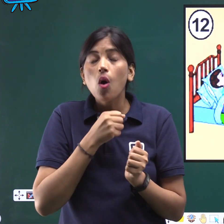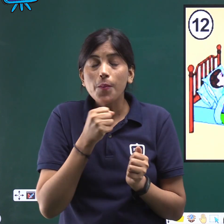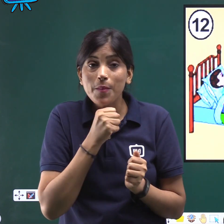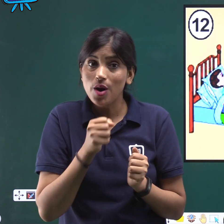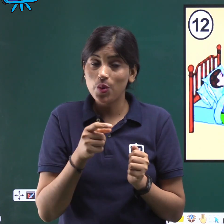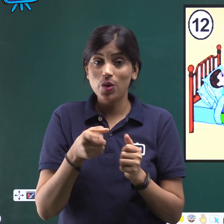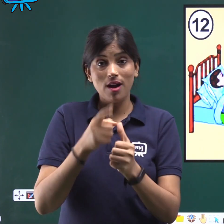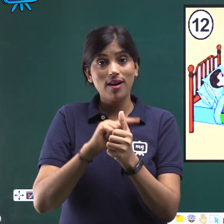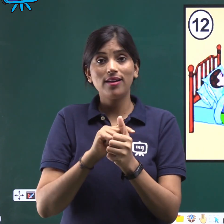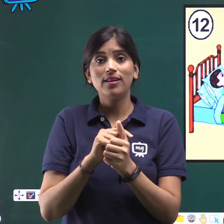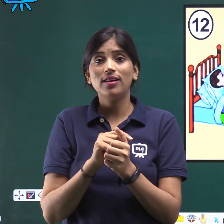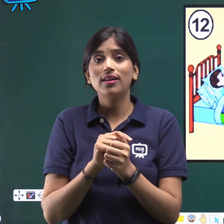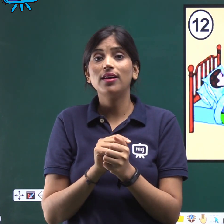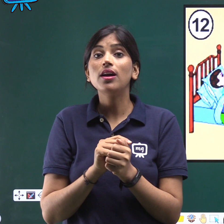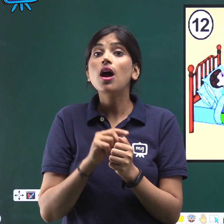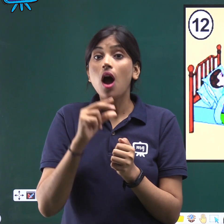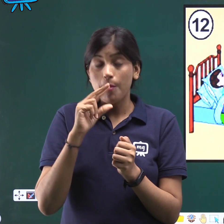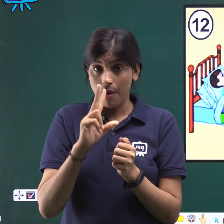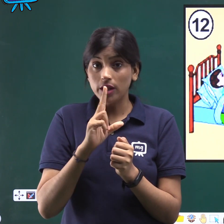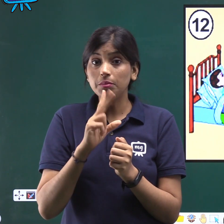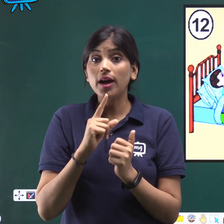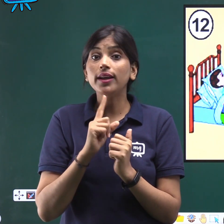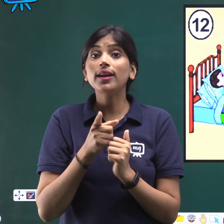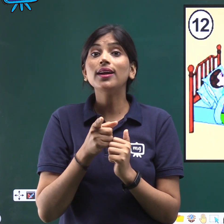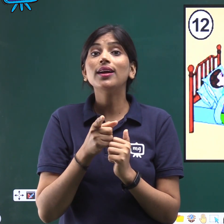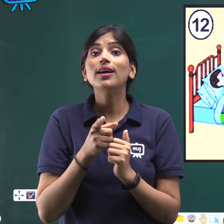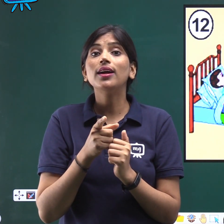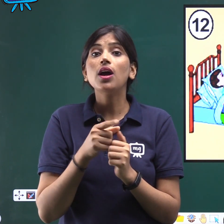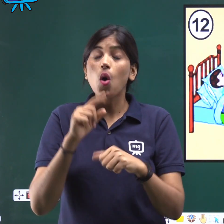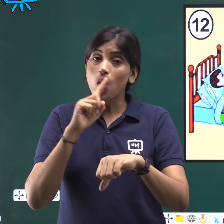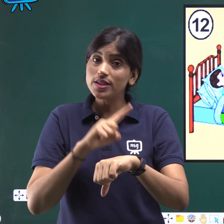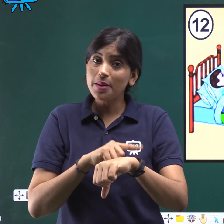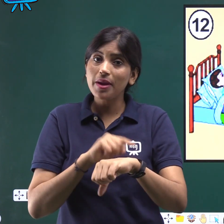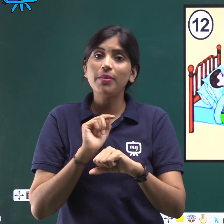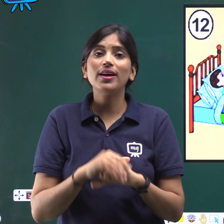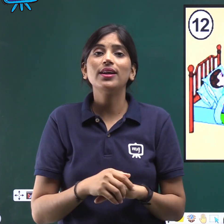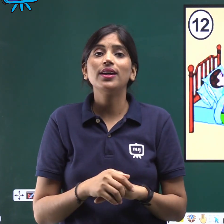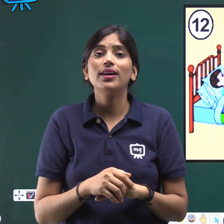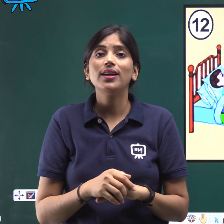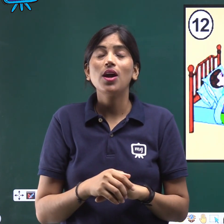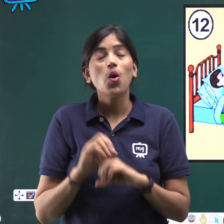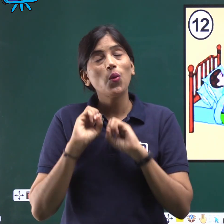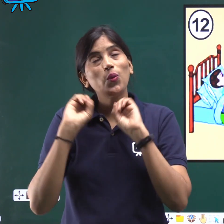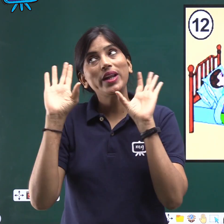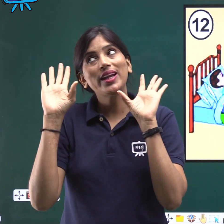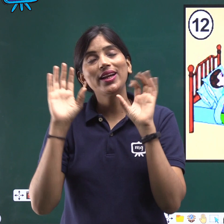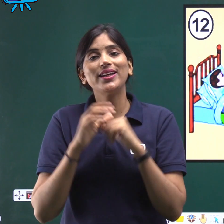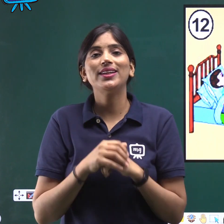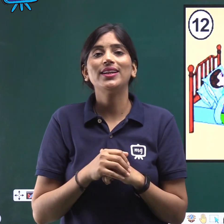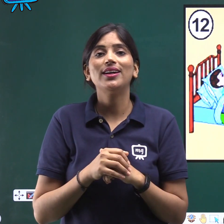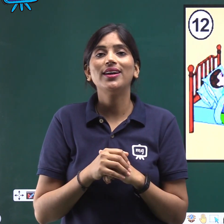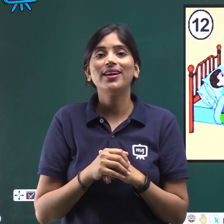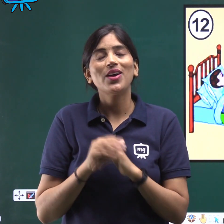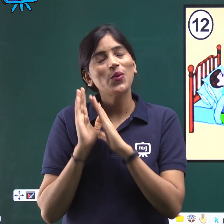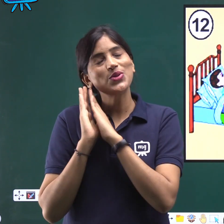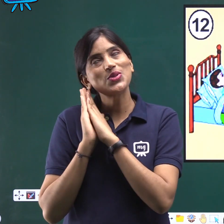का बात माने और समय पर जगें